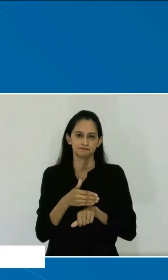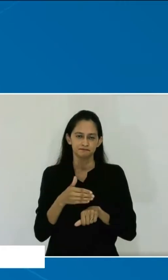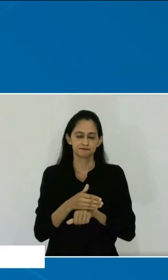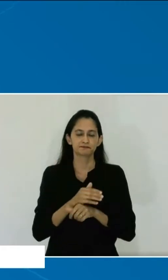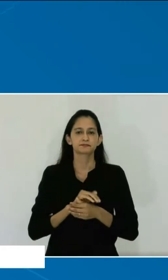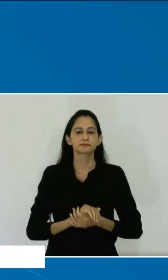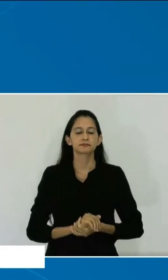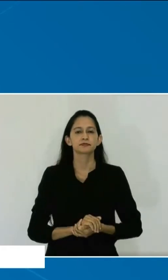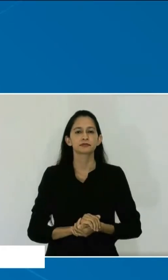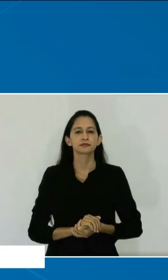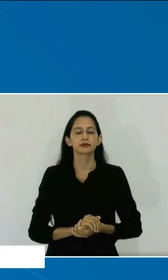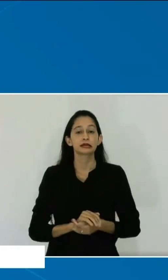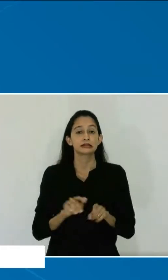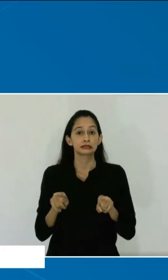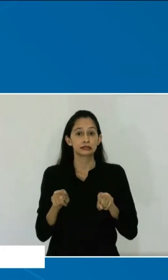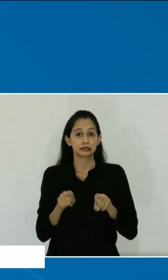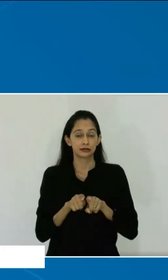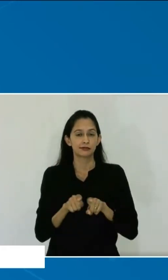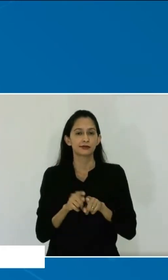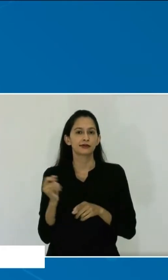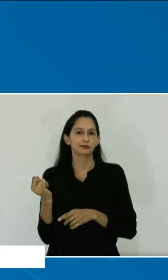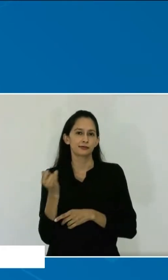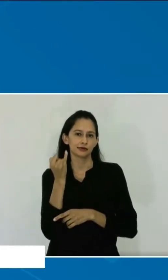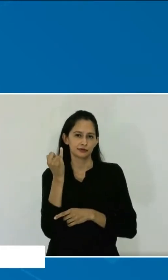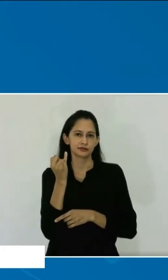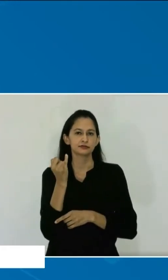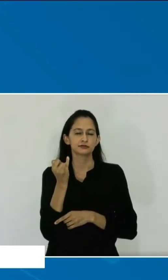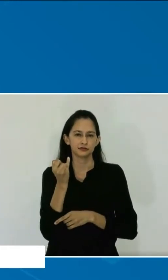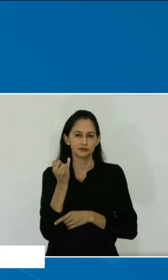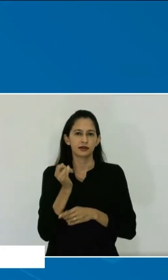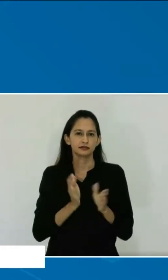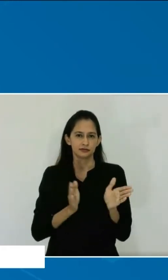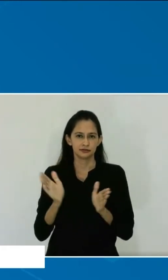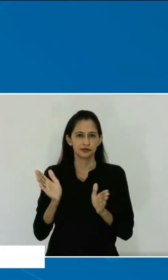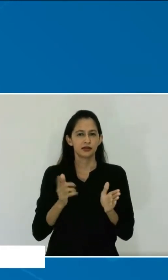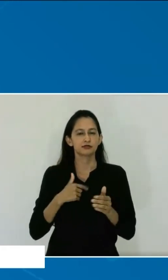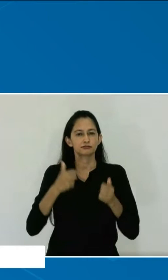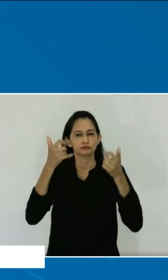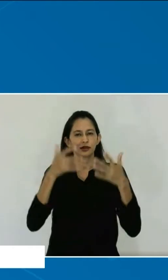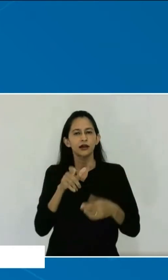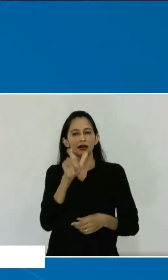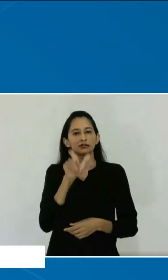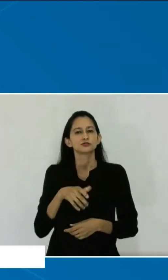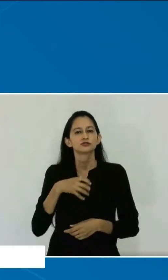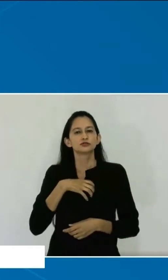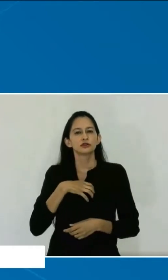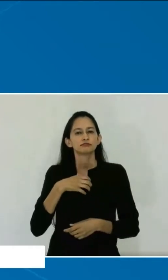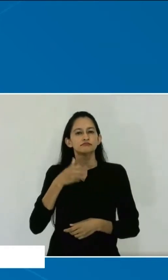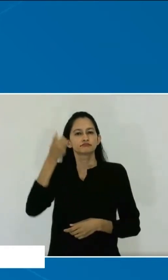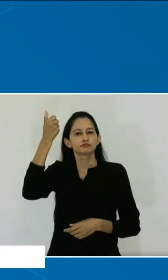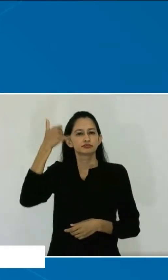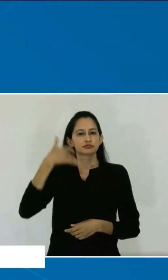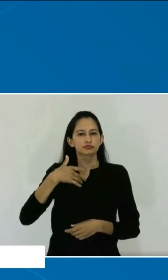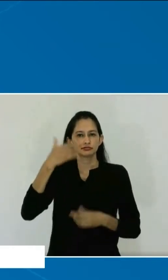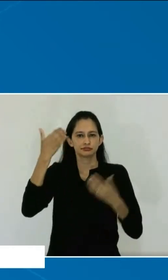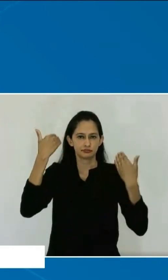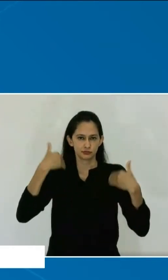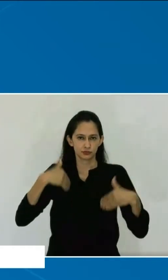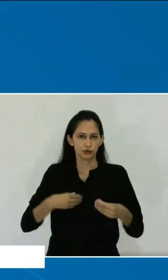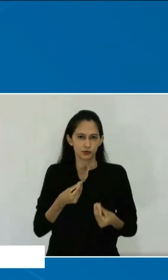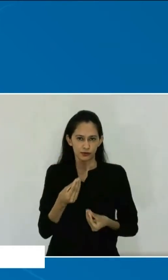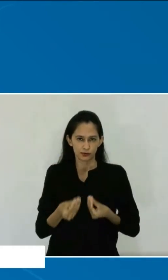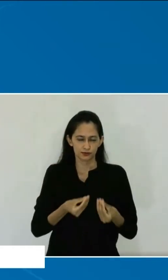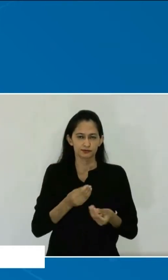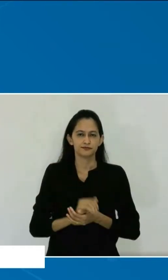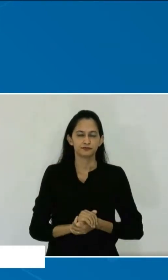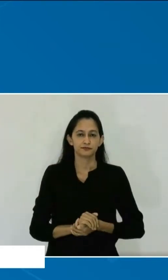E em nome da acessibilidade também, eu vou fazer a descrição da Jenny, para sermos o mais acessíveis possível. A